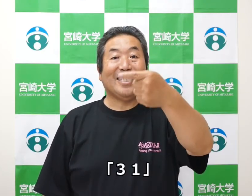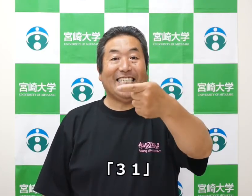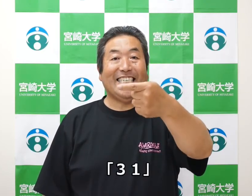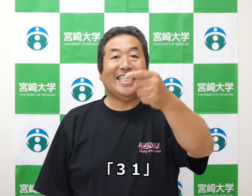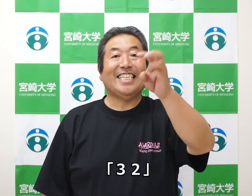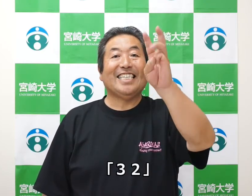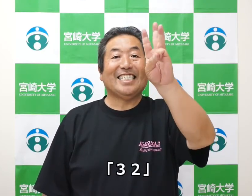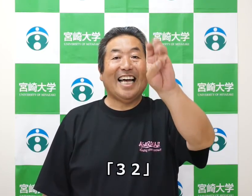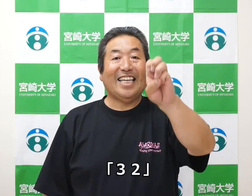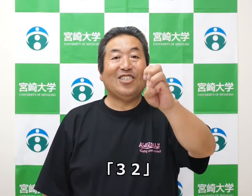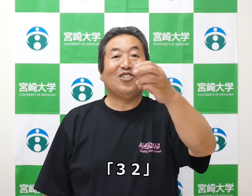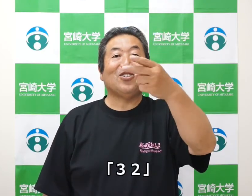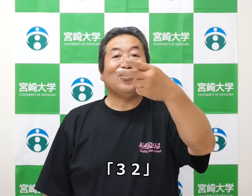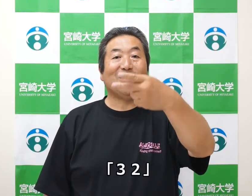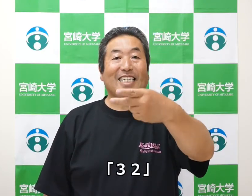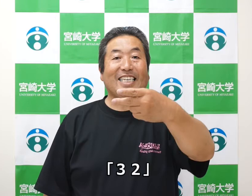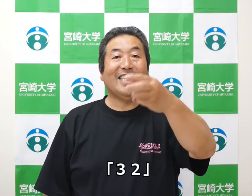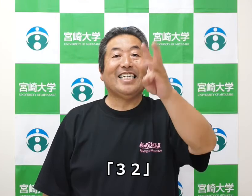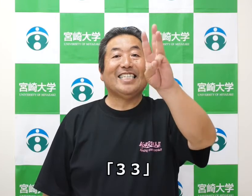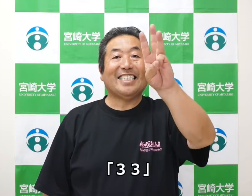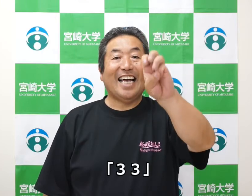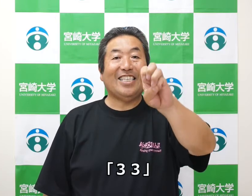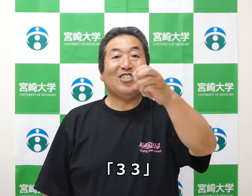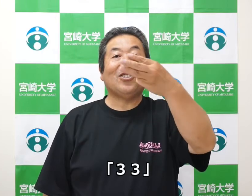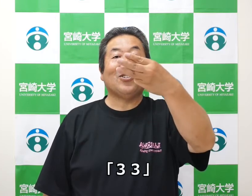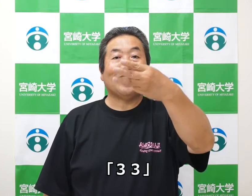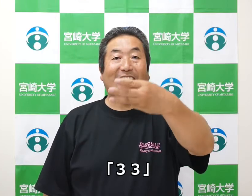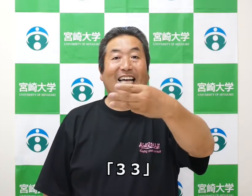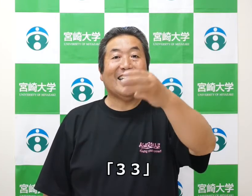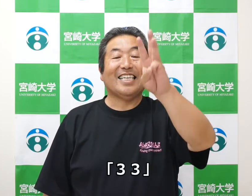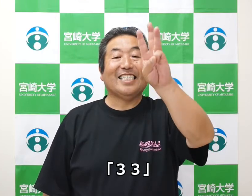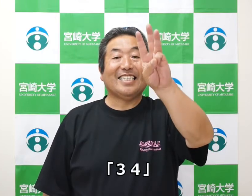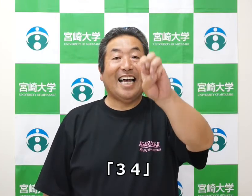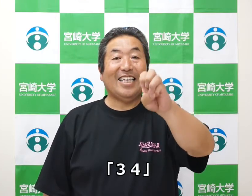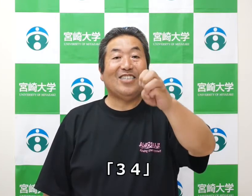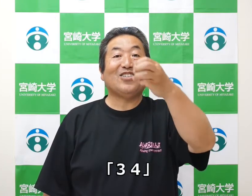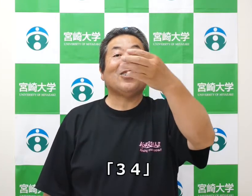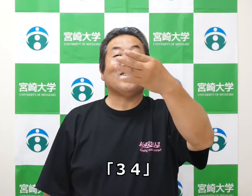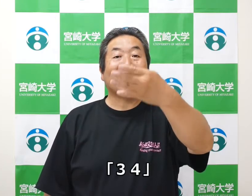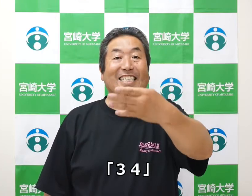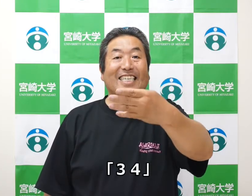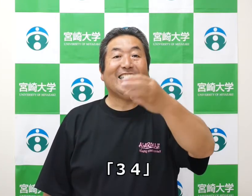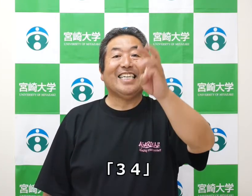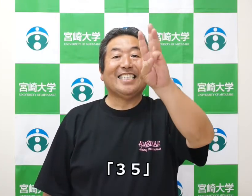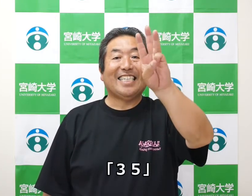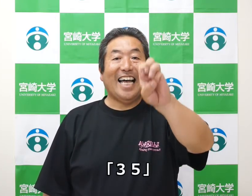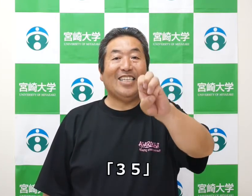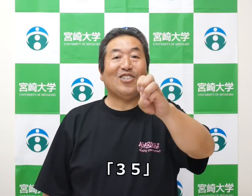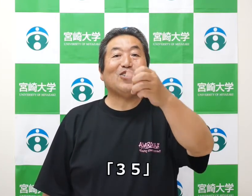31、32、33、34、